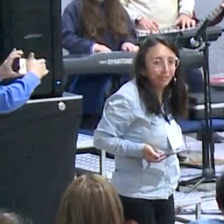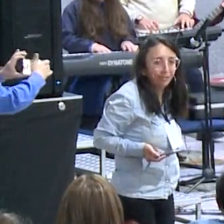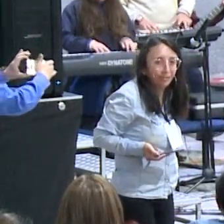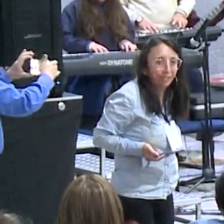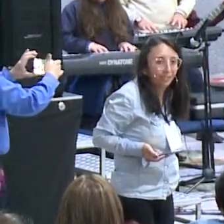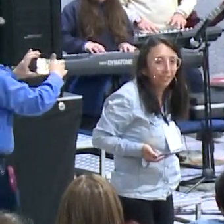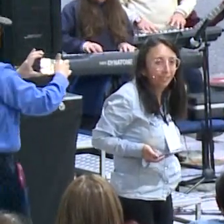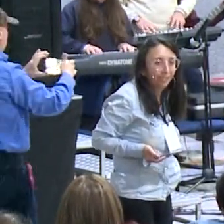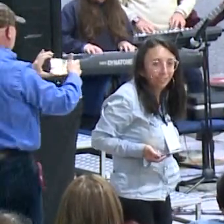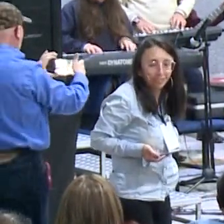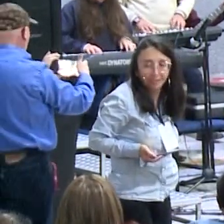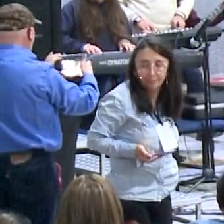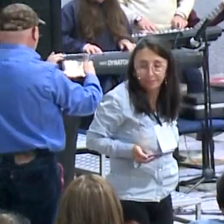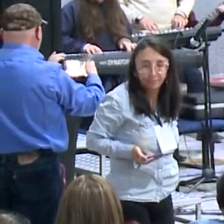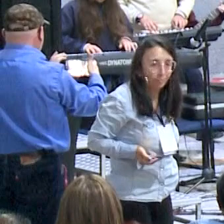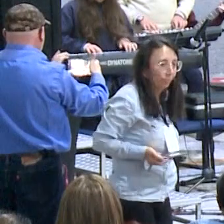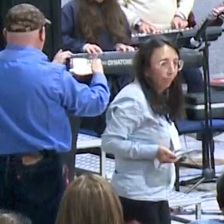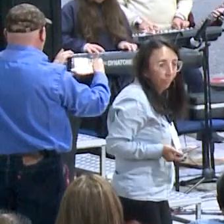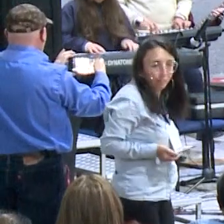no no